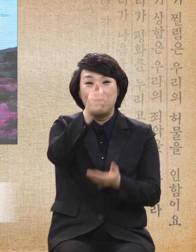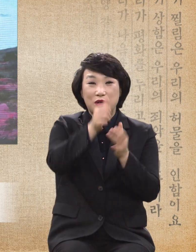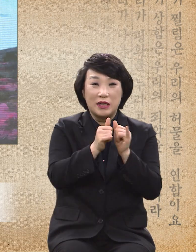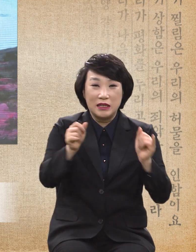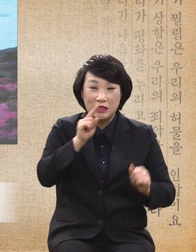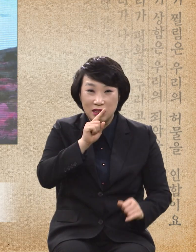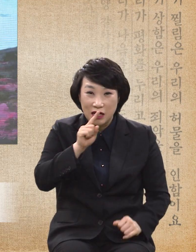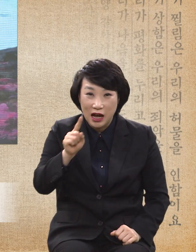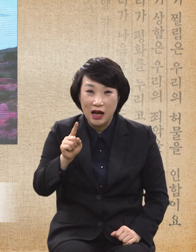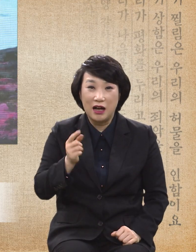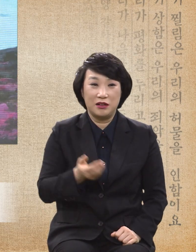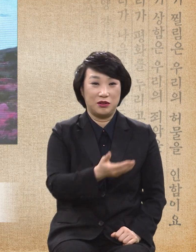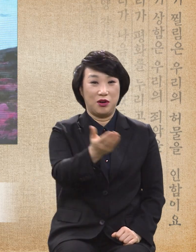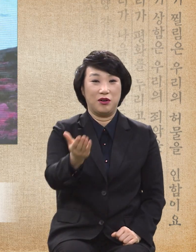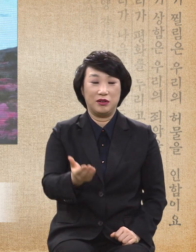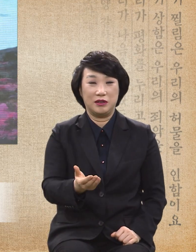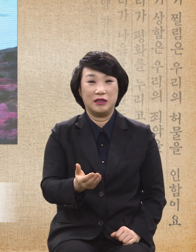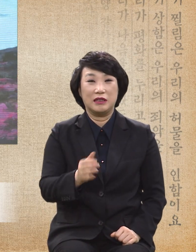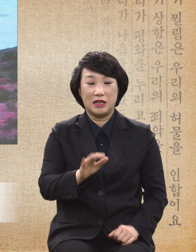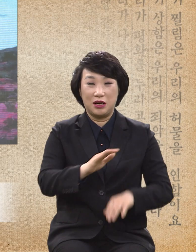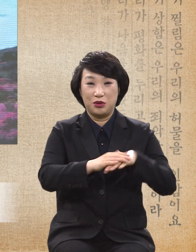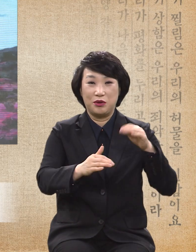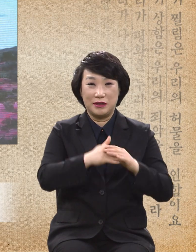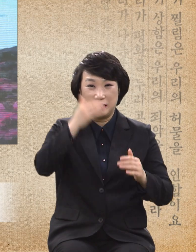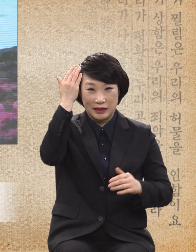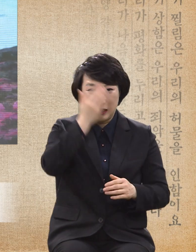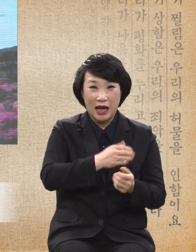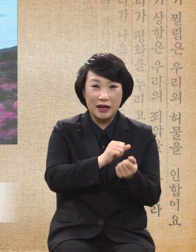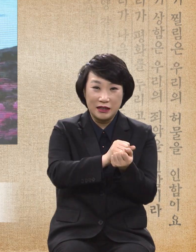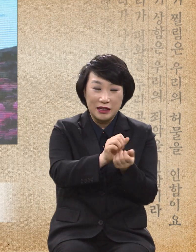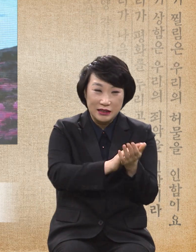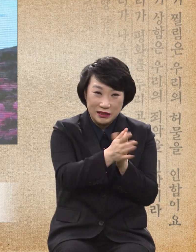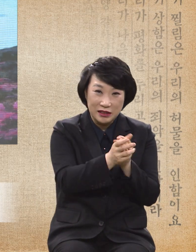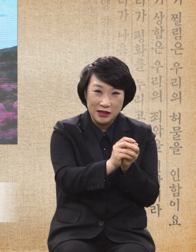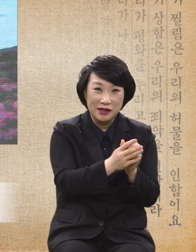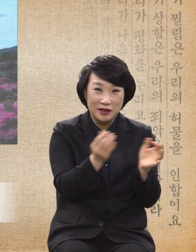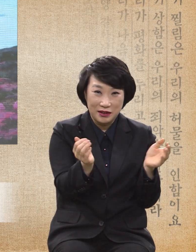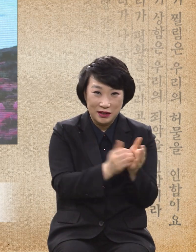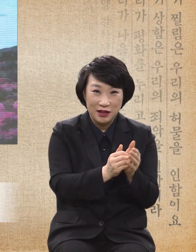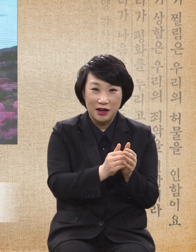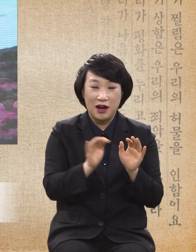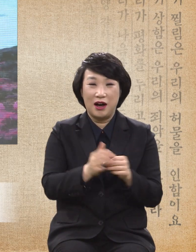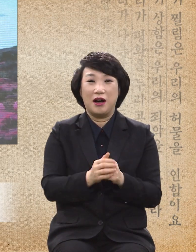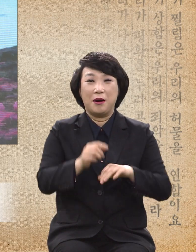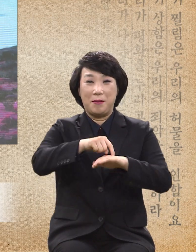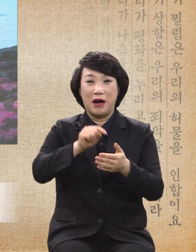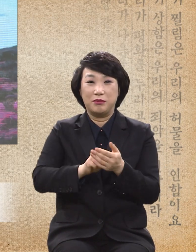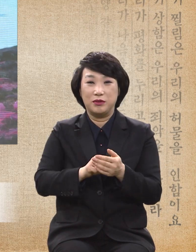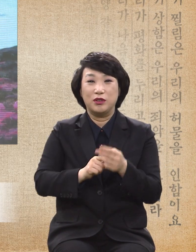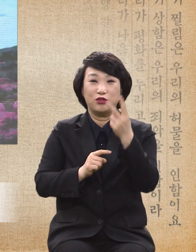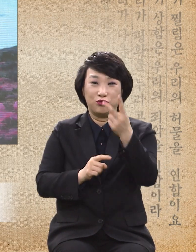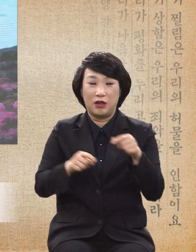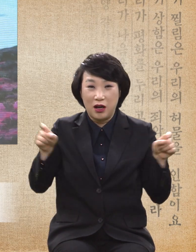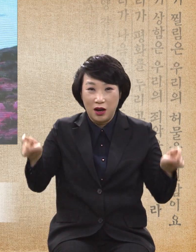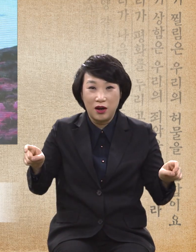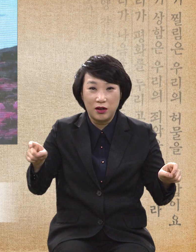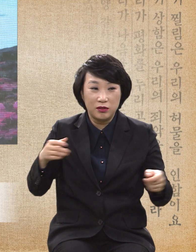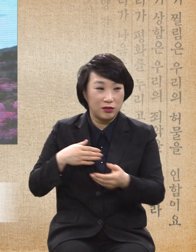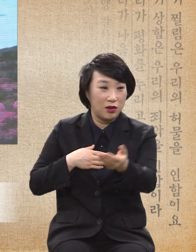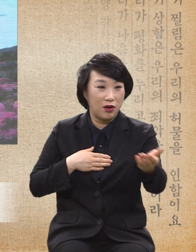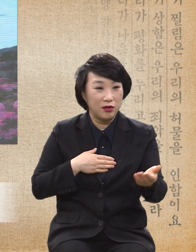죄인들아, 손을 깨끗하게 씻으라. 두 마음을 품은